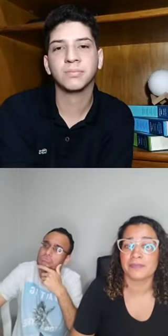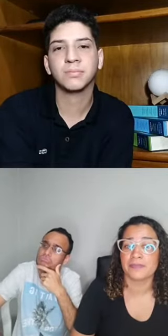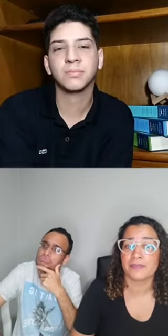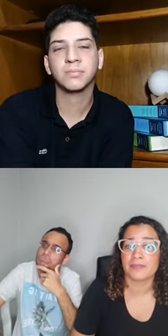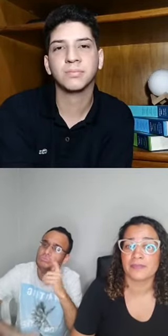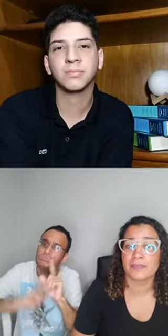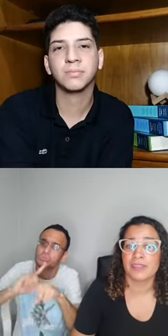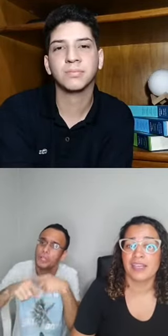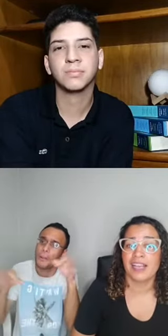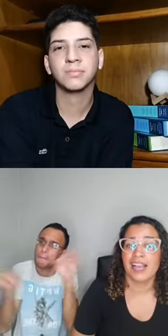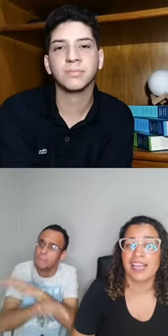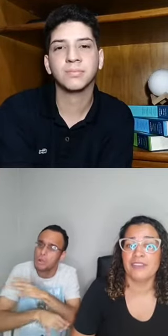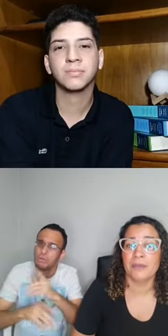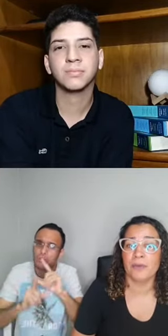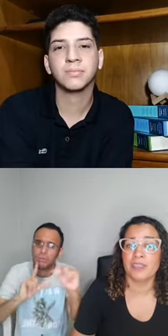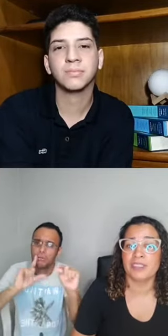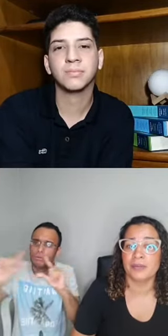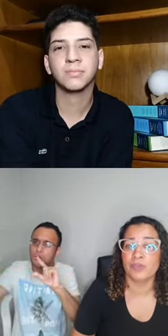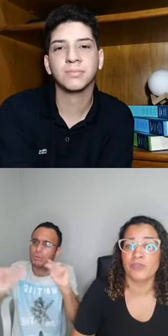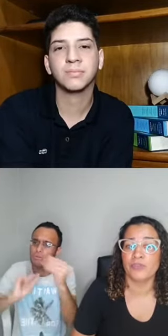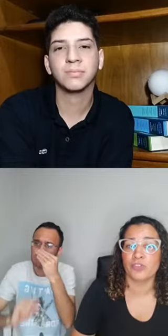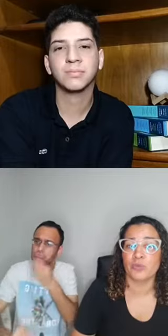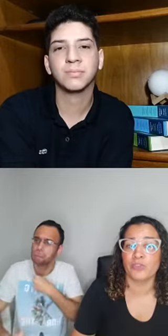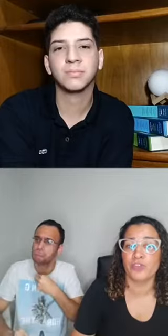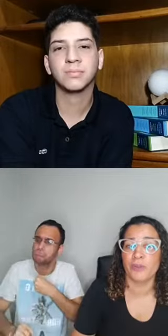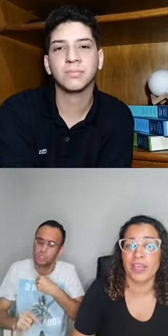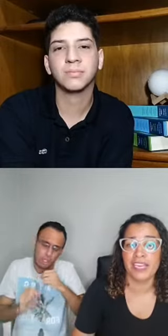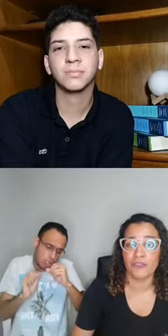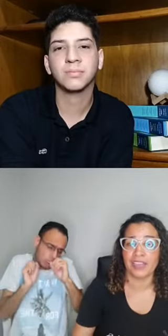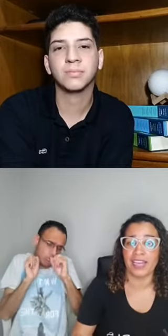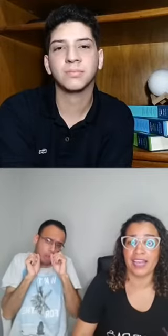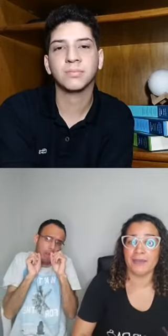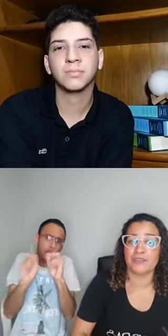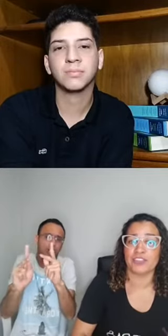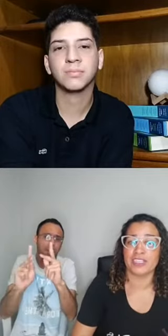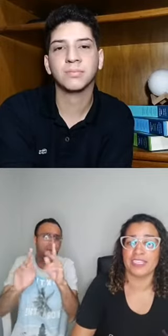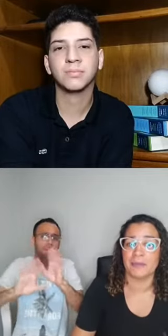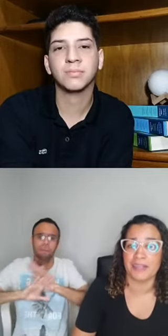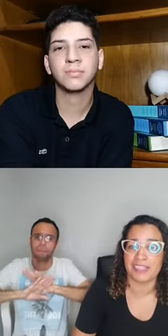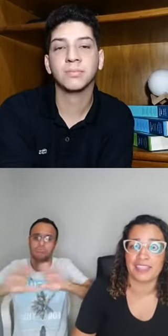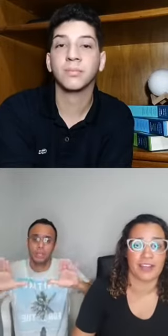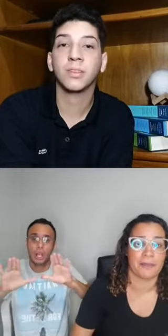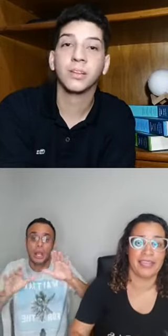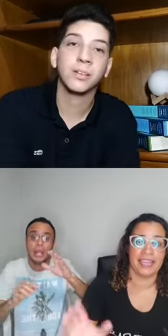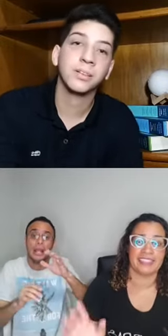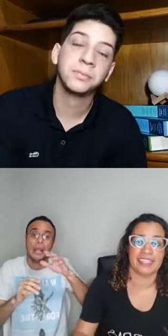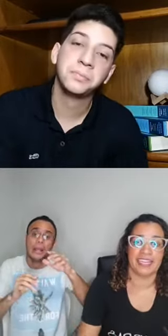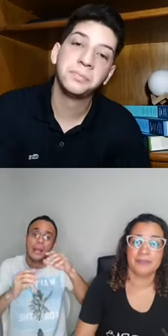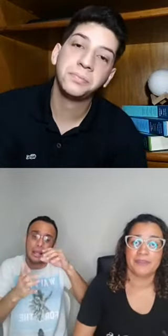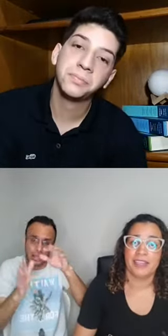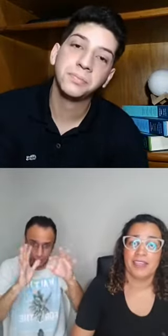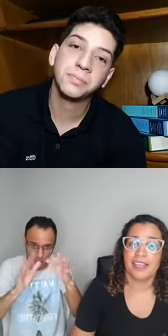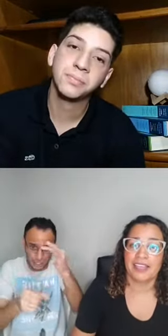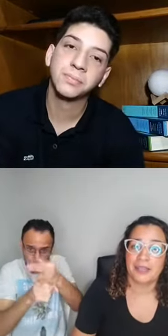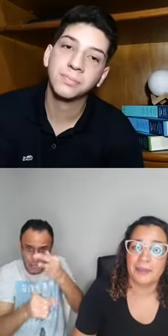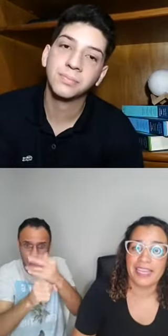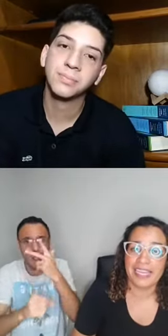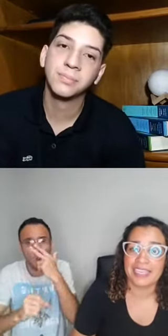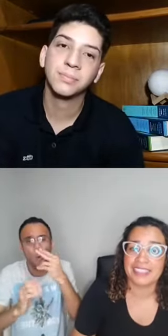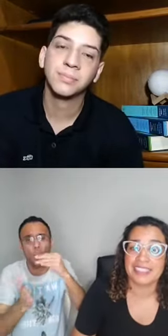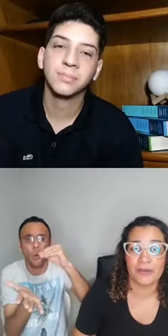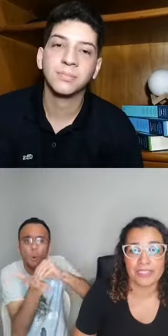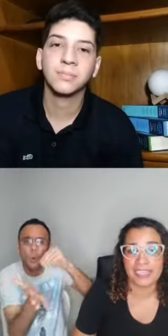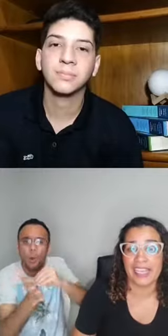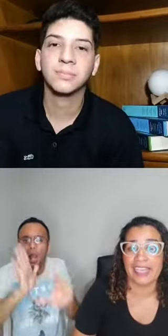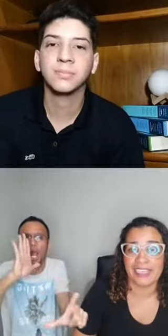esperando. Aí depois terminou, todo mundo foi embora. Ih, fiquei sozinho pra trás. Ah, beleza.